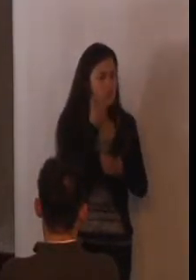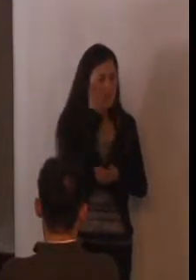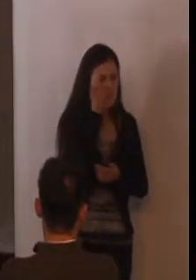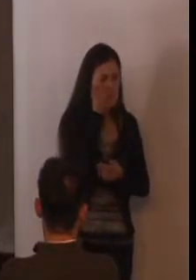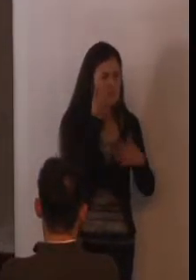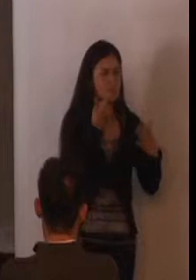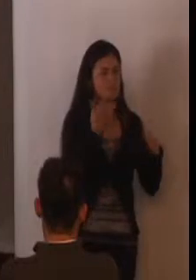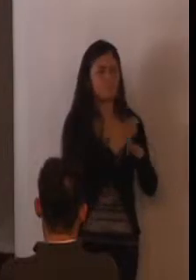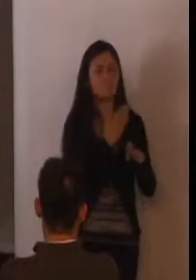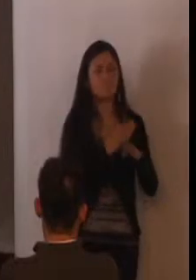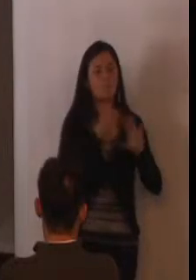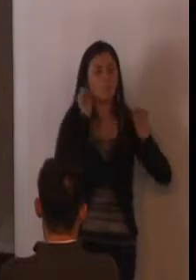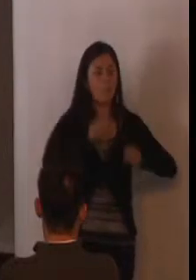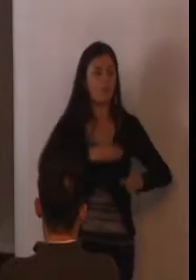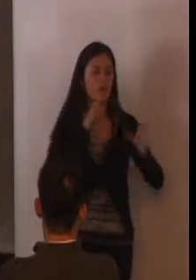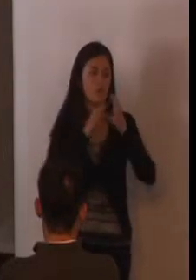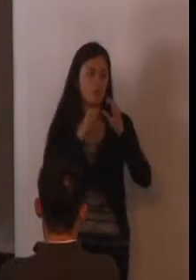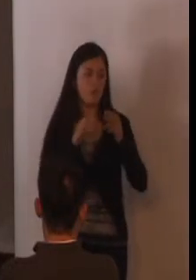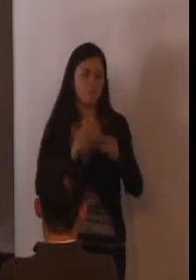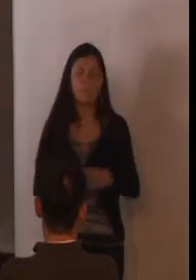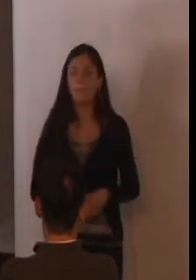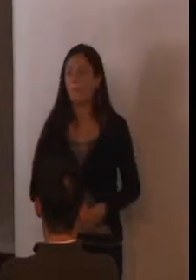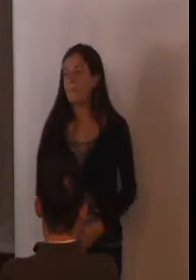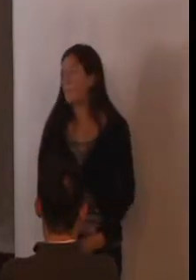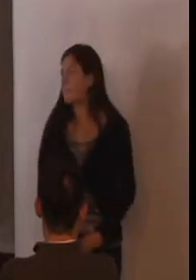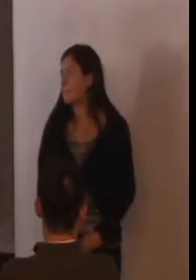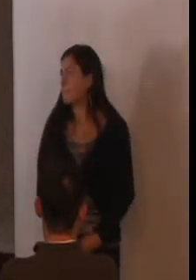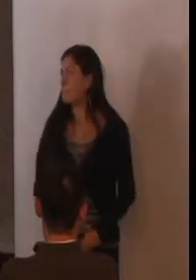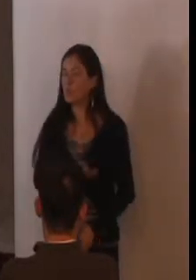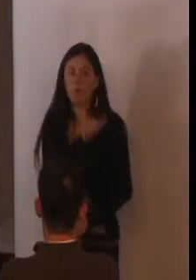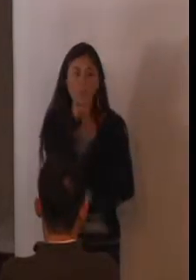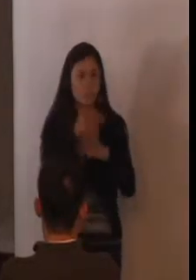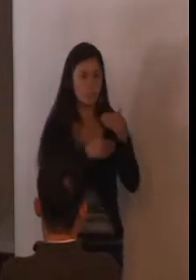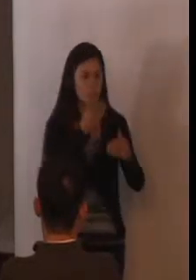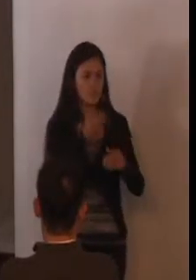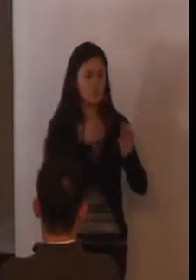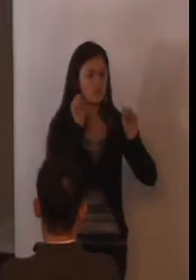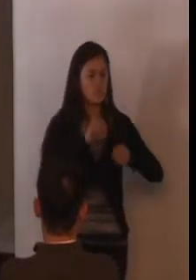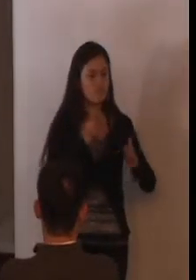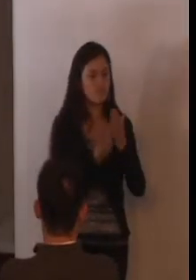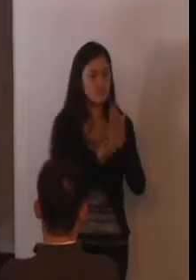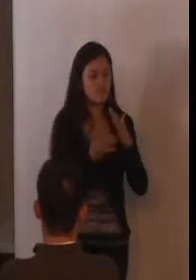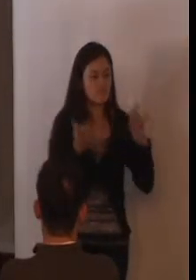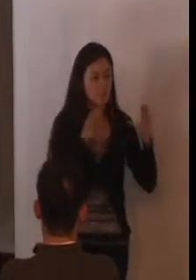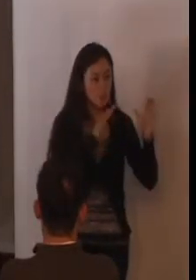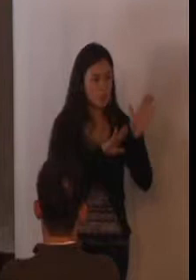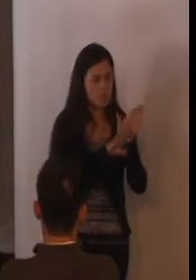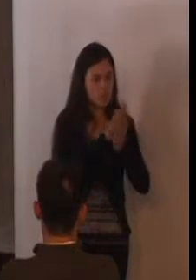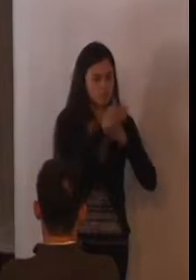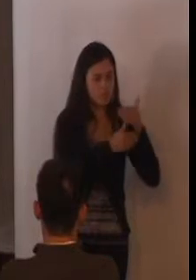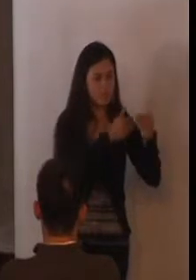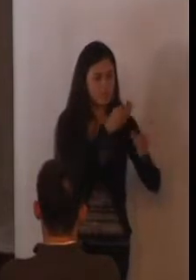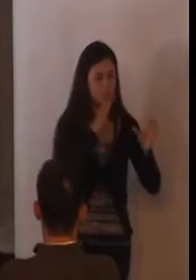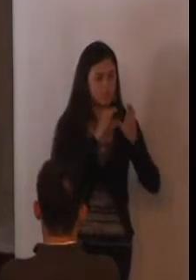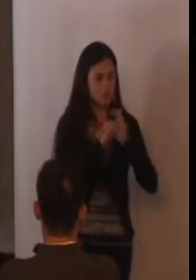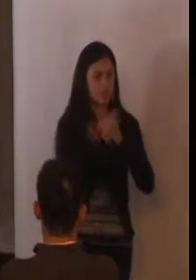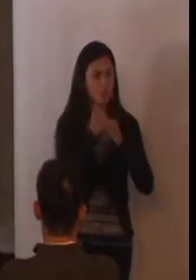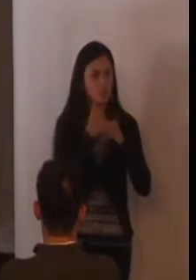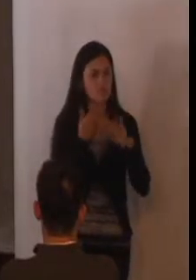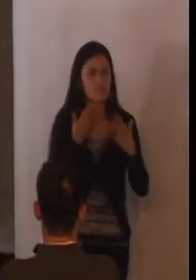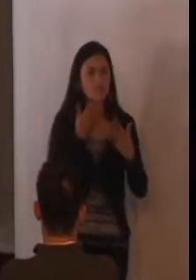en la comunicación. Continuando con esto, pues otro proceso que se necesita en la comunicación, bien sabemos todos, es